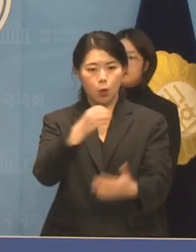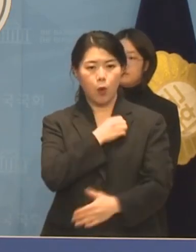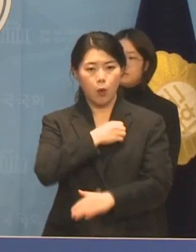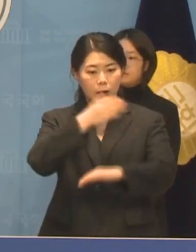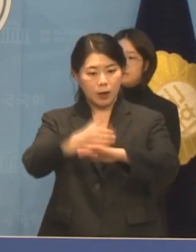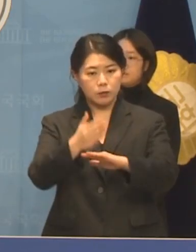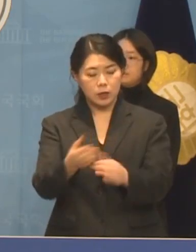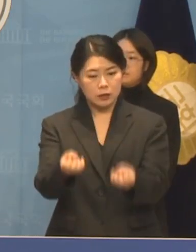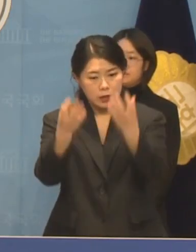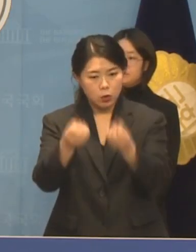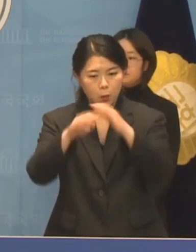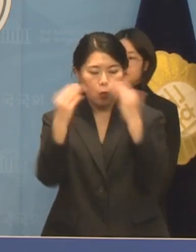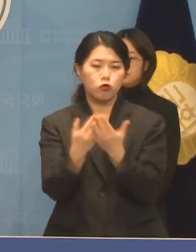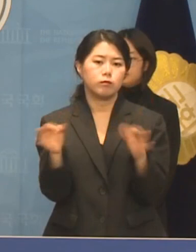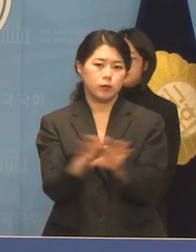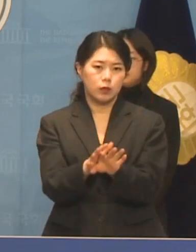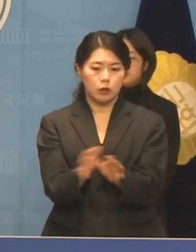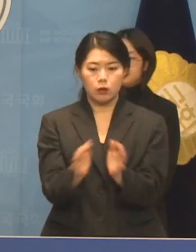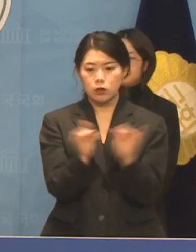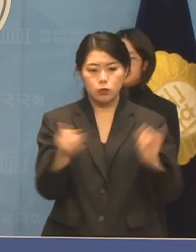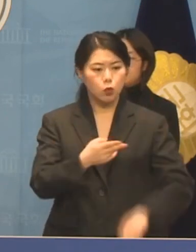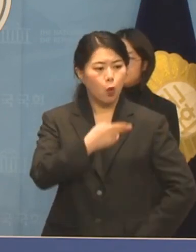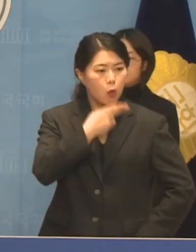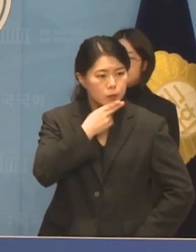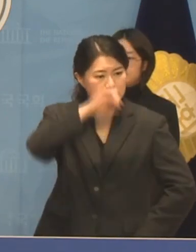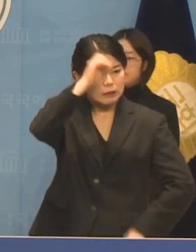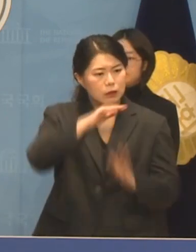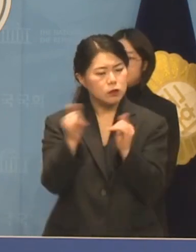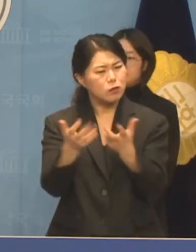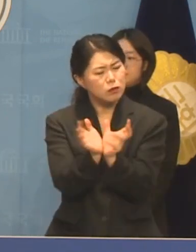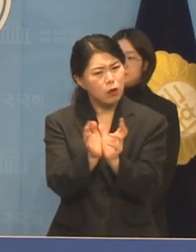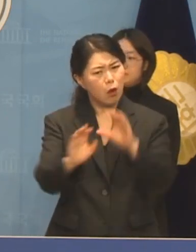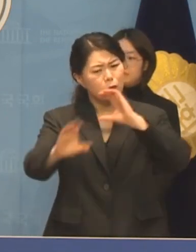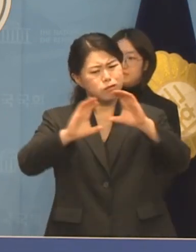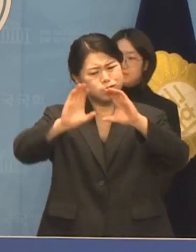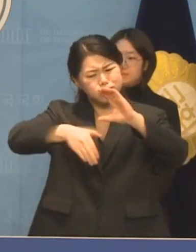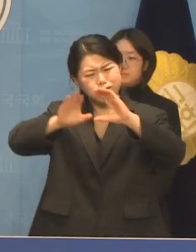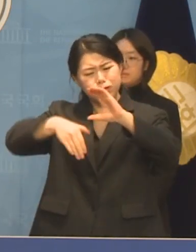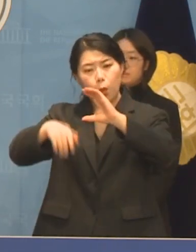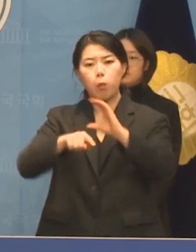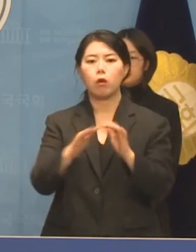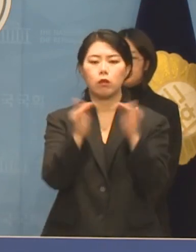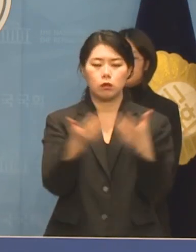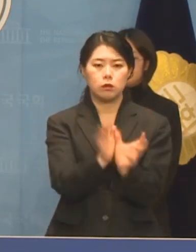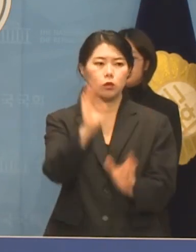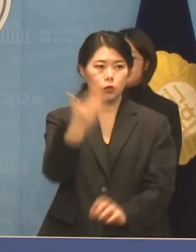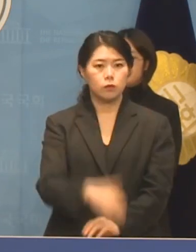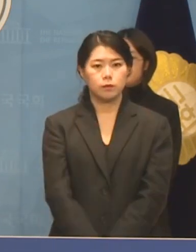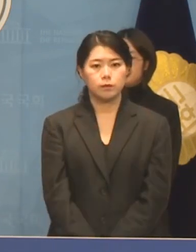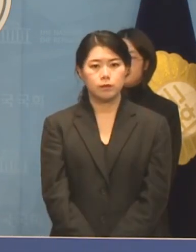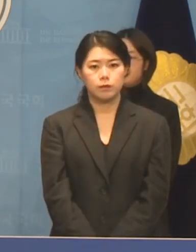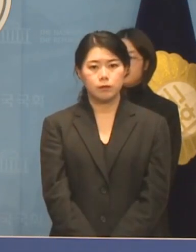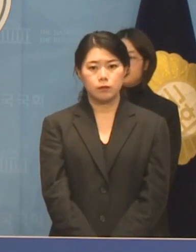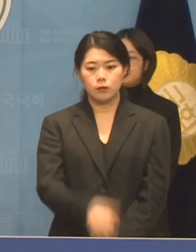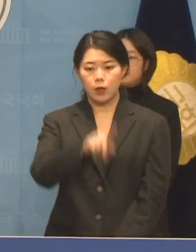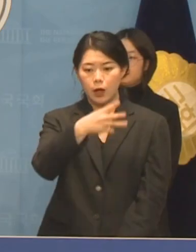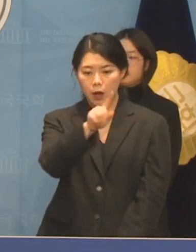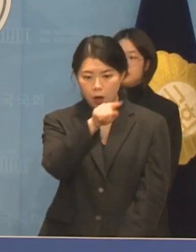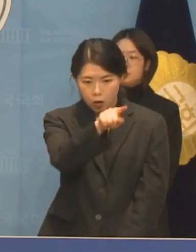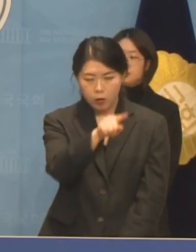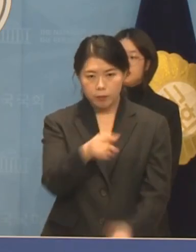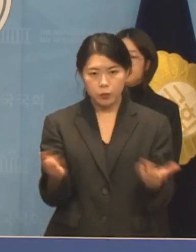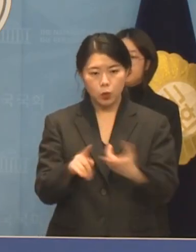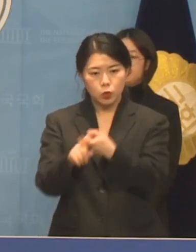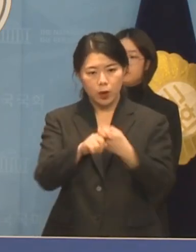모두 사라졌습니다. 시민 없는 시민단체, 불통의 시민단체가 되어버린 것입니다. 카라사 측은 노조와의